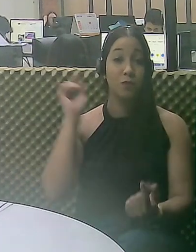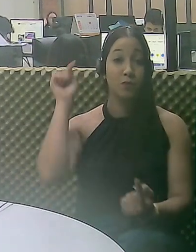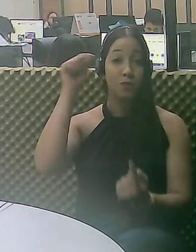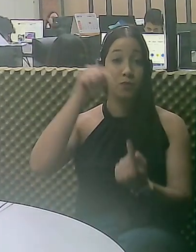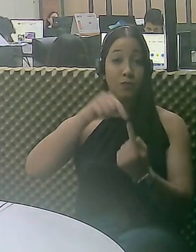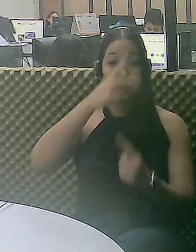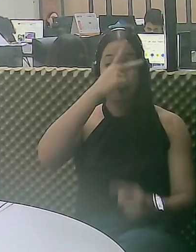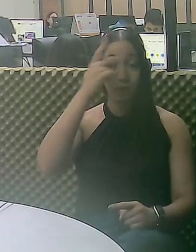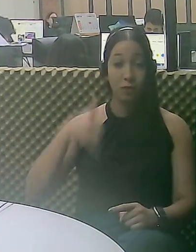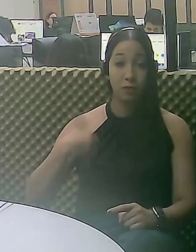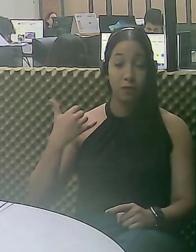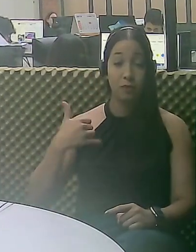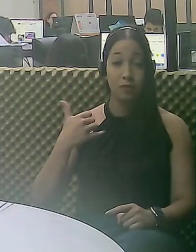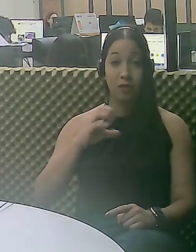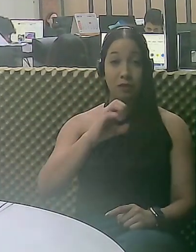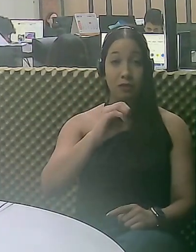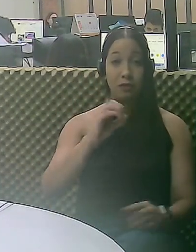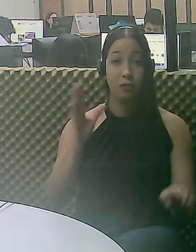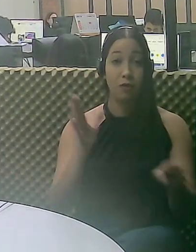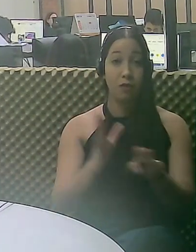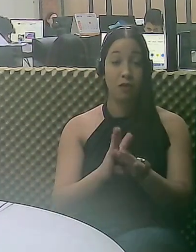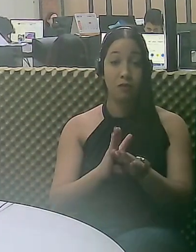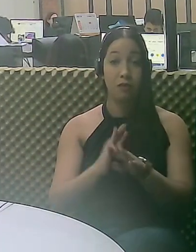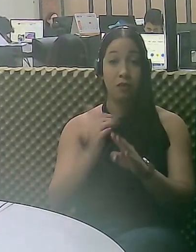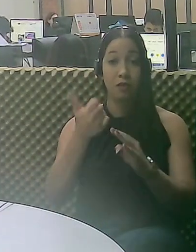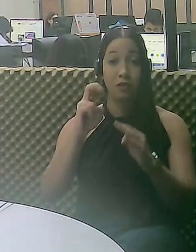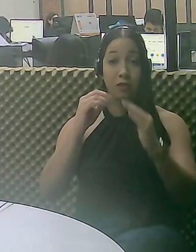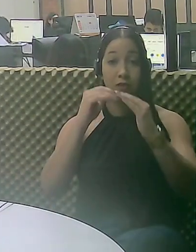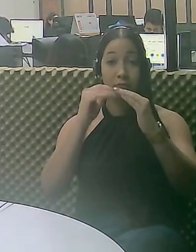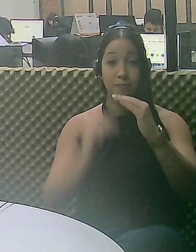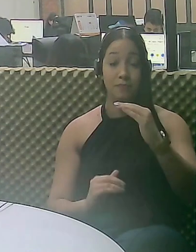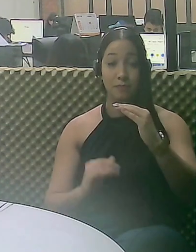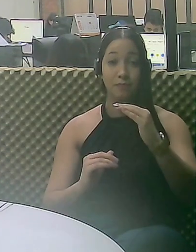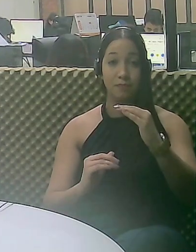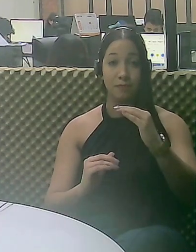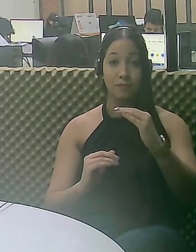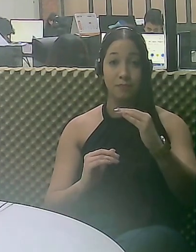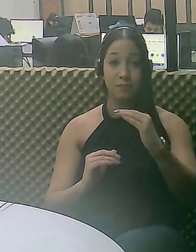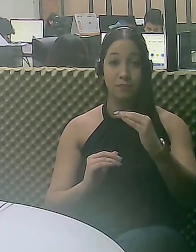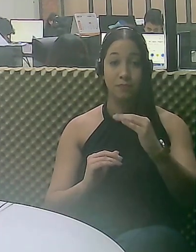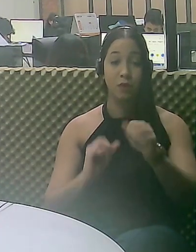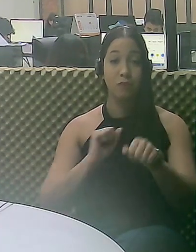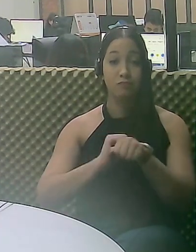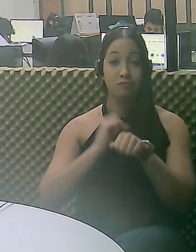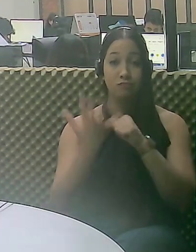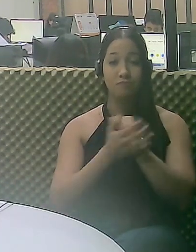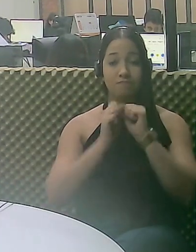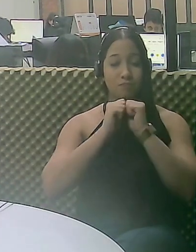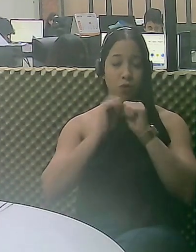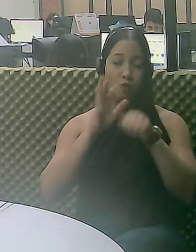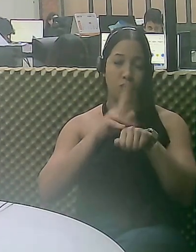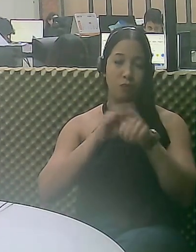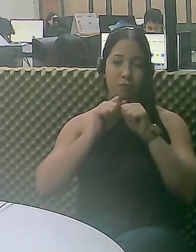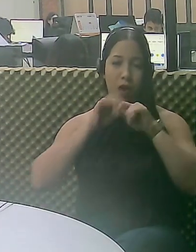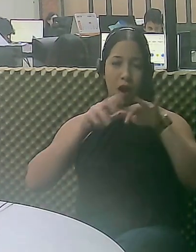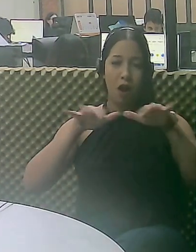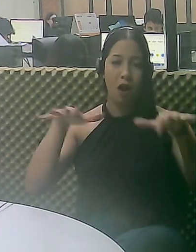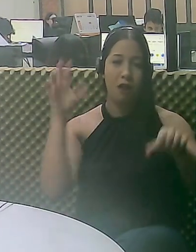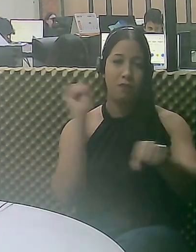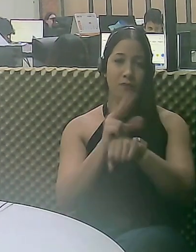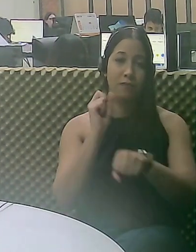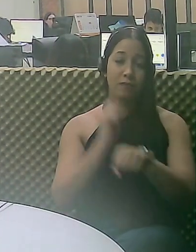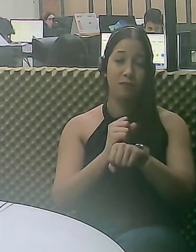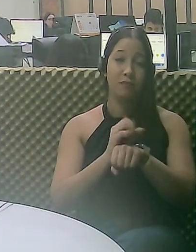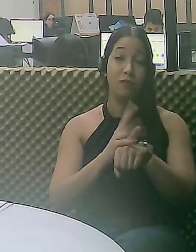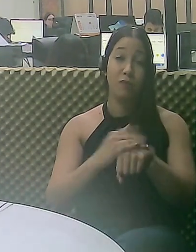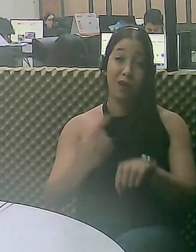são pessoas com idade entre 0 a menores de 15 anos. No cenário epidemiológico do país, há preocupação com doenças